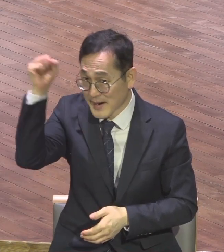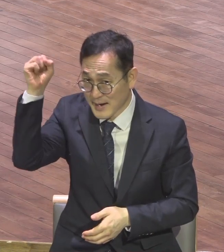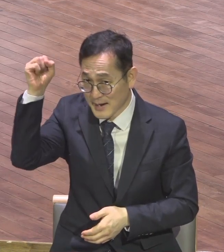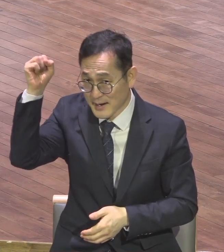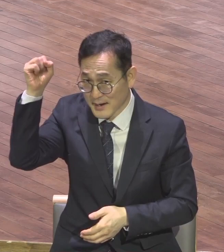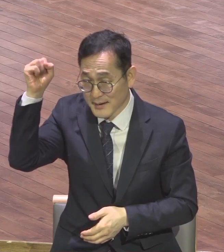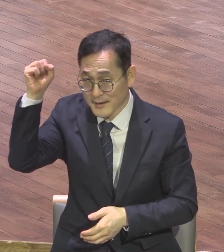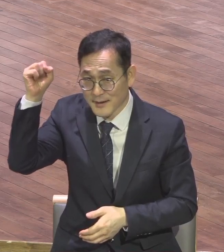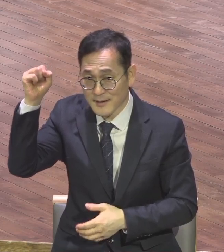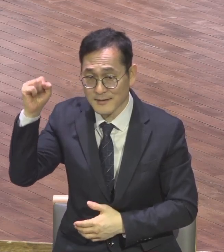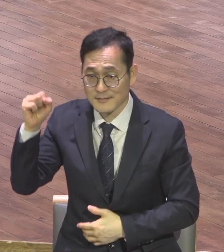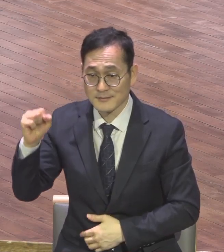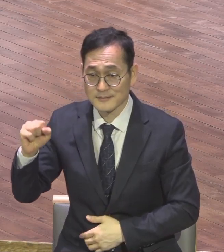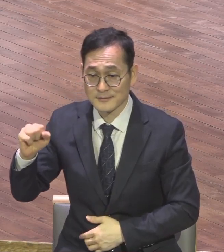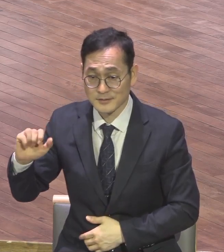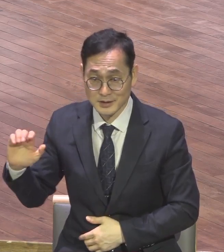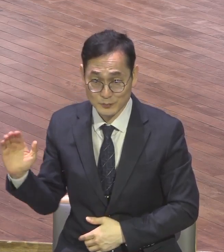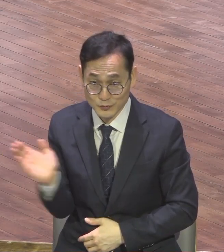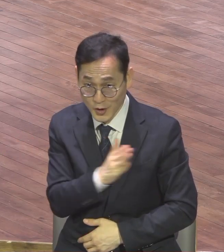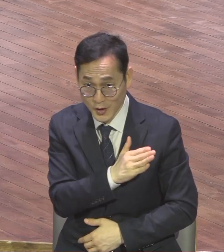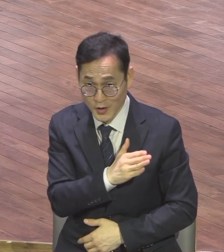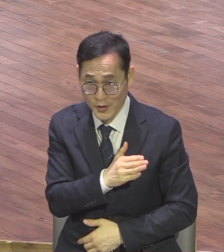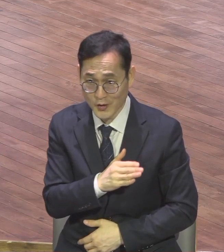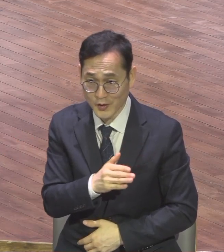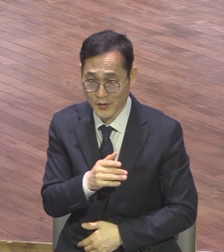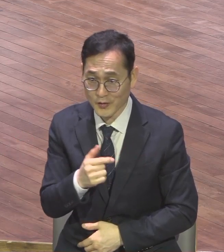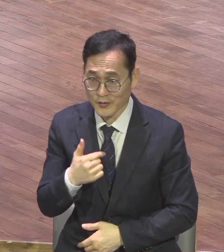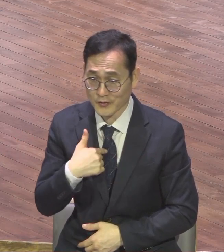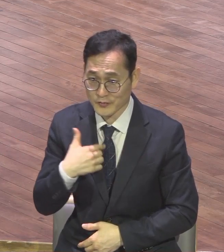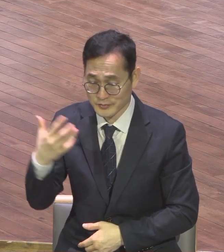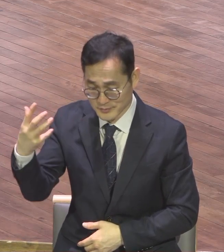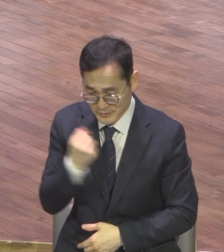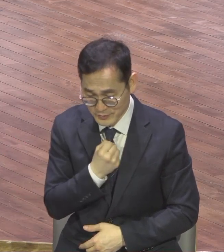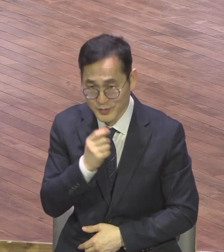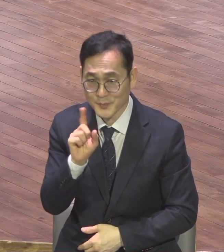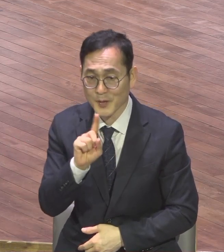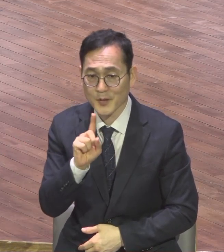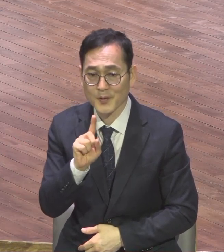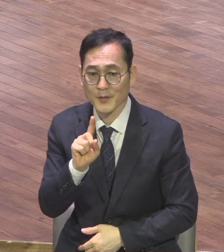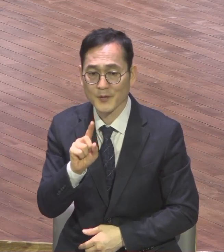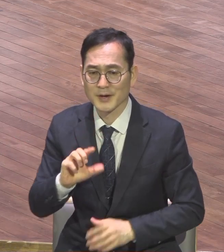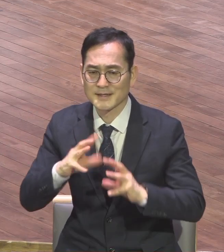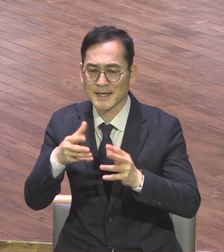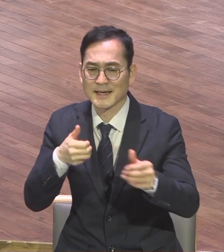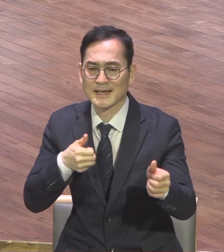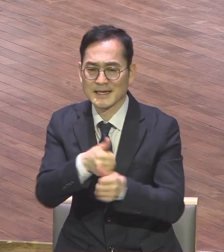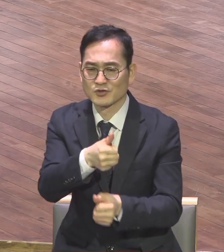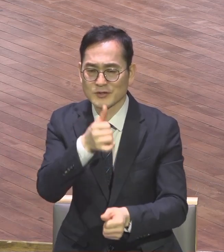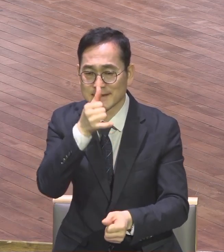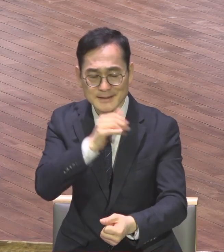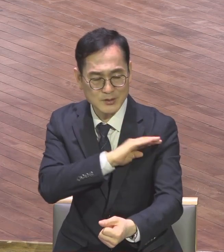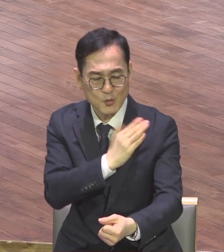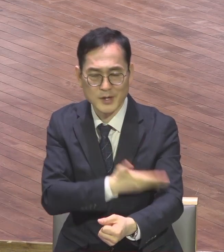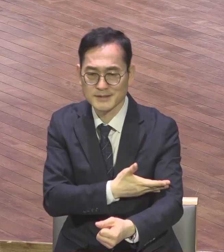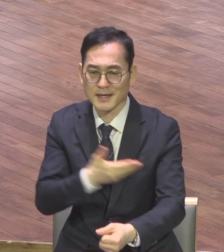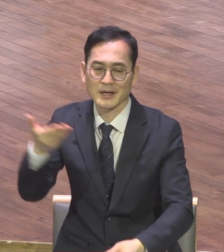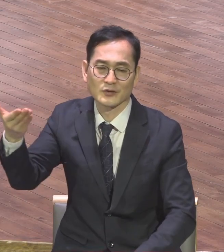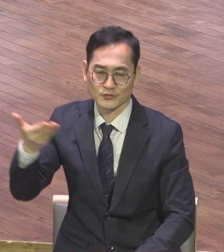예수를 믿게 되는 순간 우리에게 뭐가 주어지느냐? 세상을 이길 수 있는 권세가 주어져요.